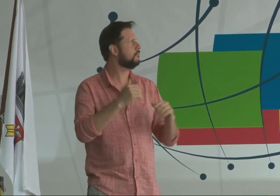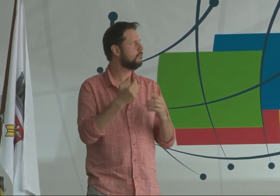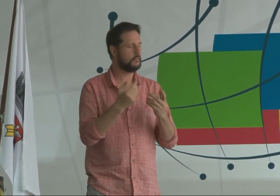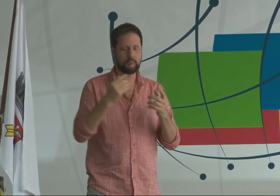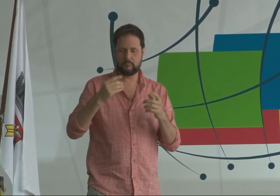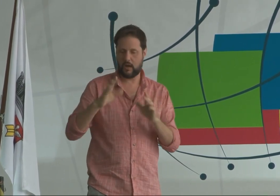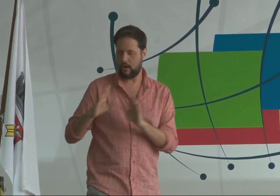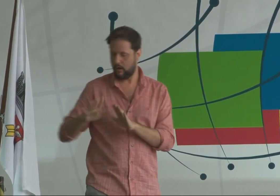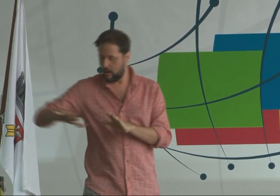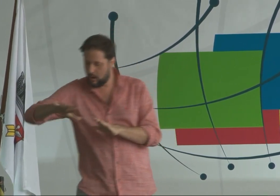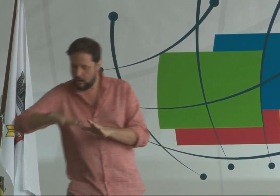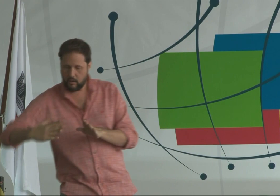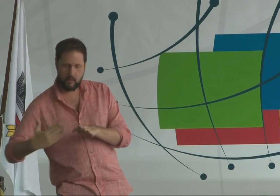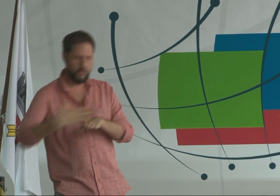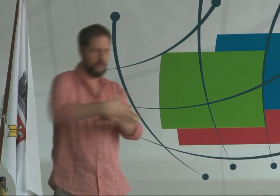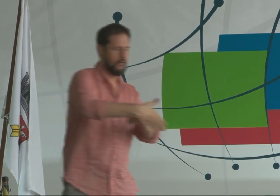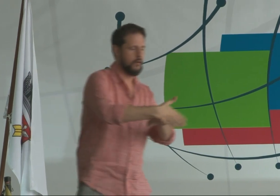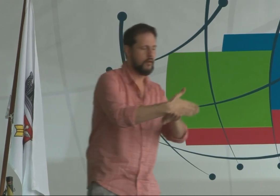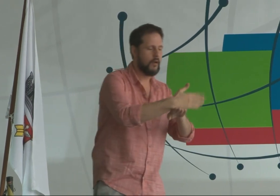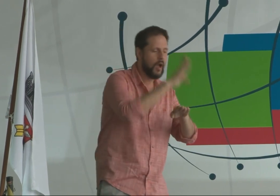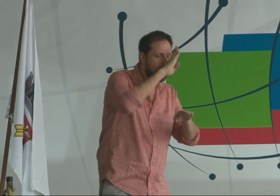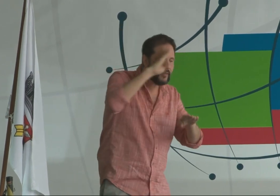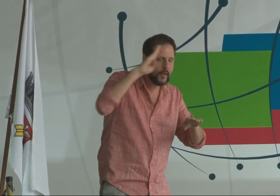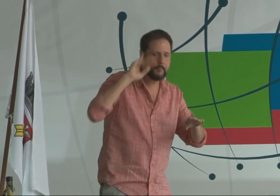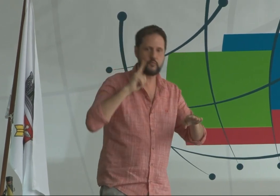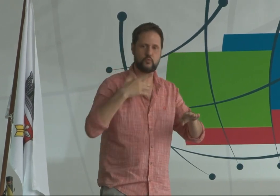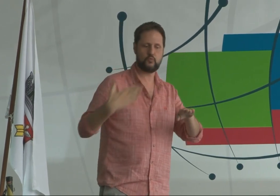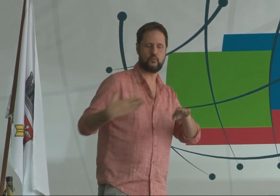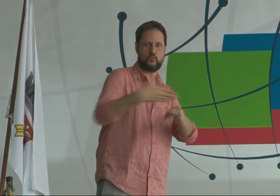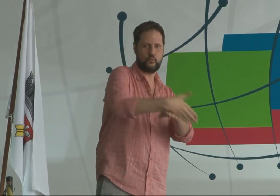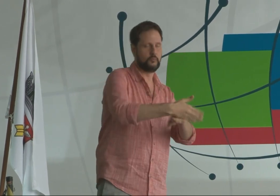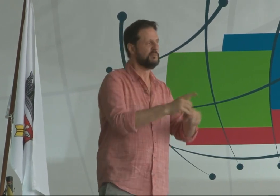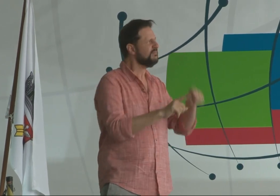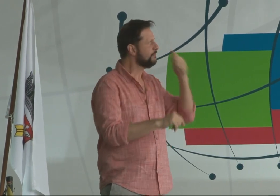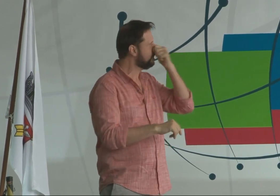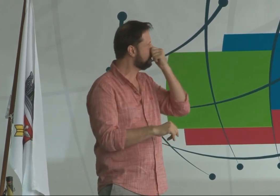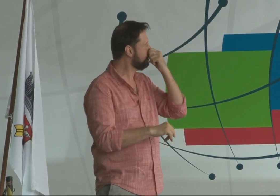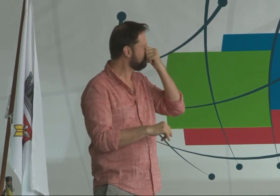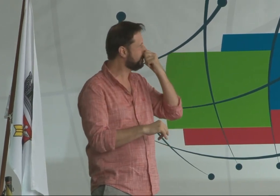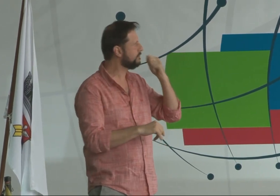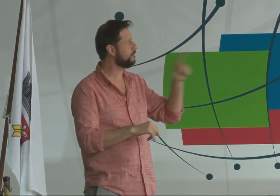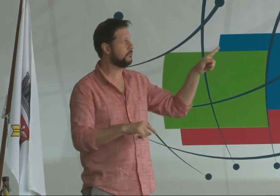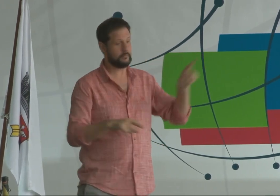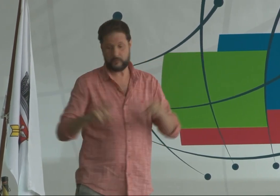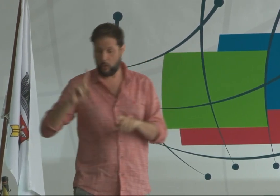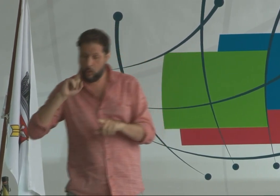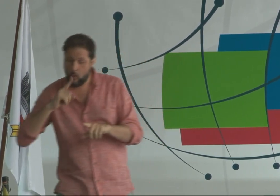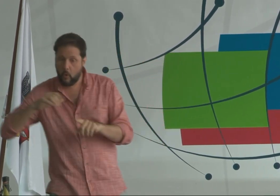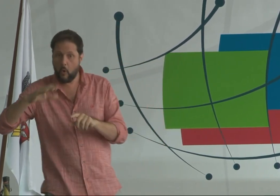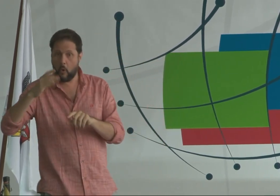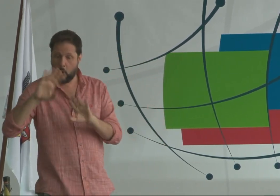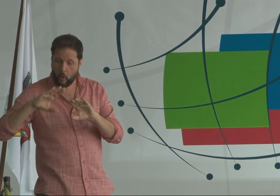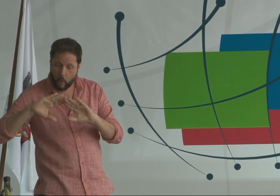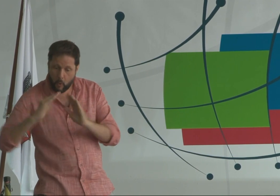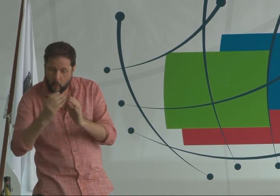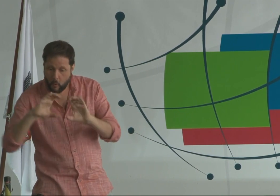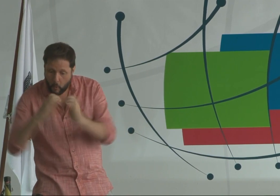surgimento de... de pesquisas e conhecimentos do meio acadêmico. E é aí que essa discussão tem o seu sério, né?